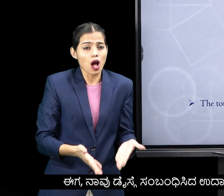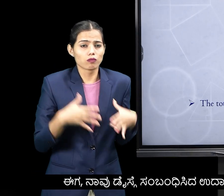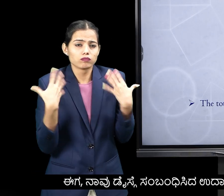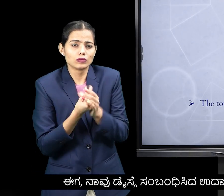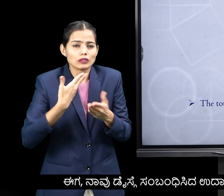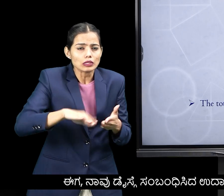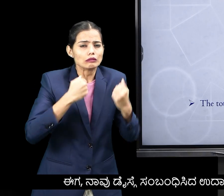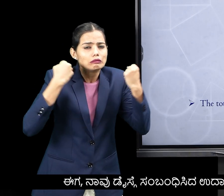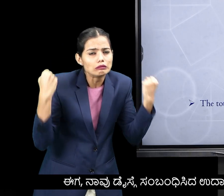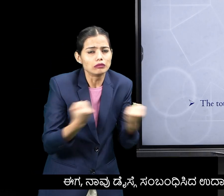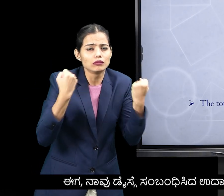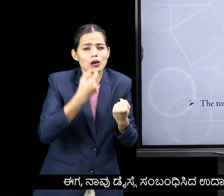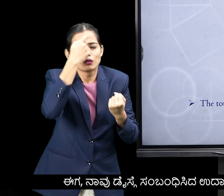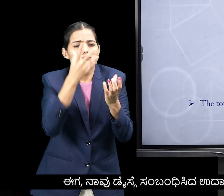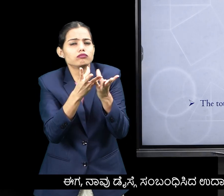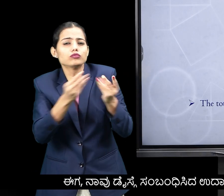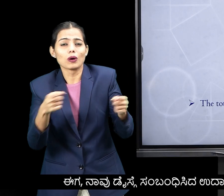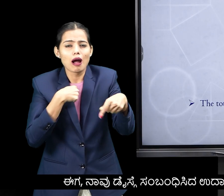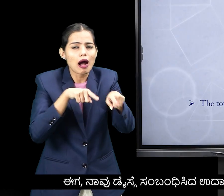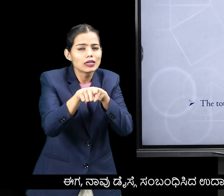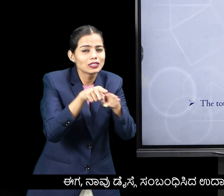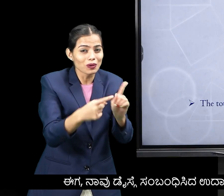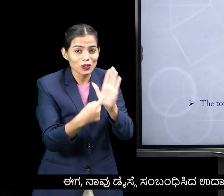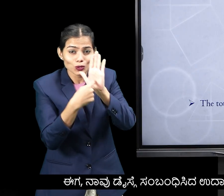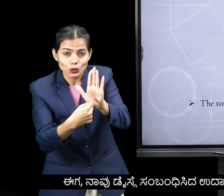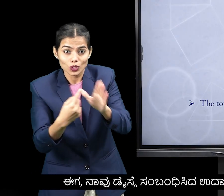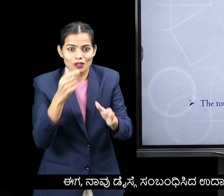ಈಗ ನಾವು ಡೈಸ್ಗೆ ಸಂಬಂಧಿಸಿದ ಉದಾಹರಣೆಯನ್ನ ಪರಿಹರಿಸಲು ಪ್ರಯತ್ನಿಸ್ತೇವೆ.